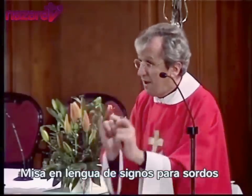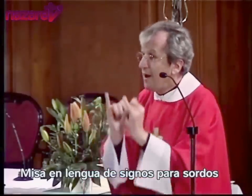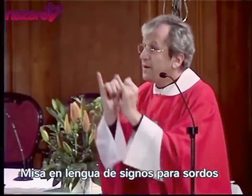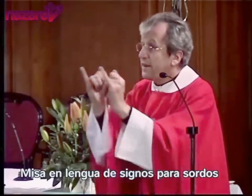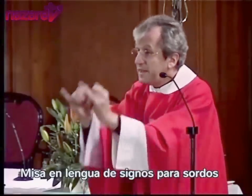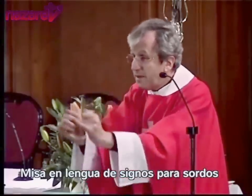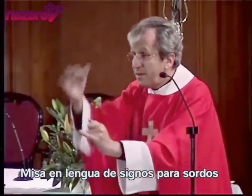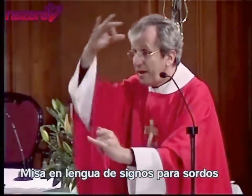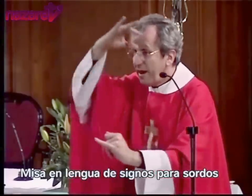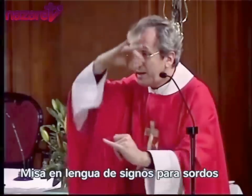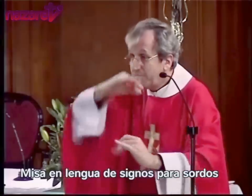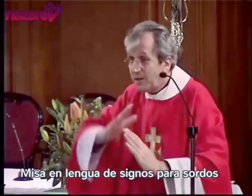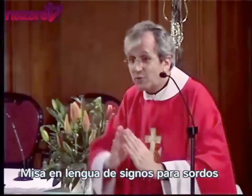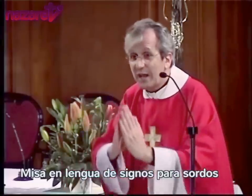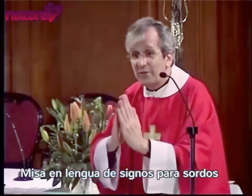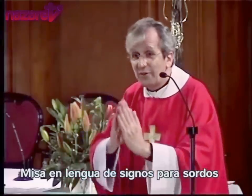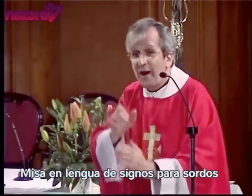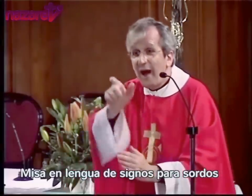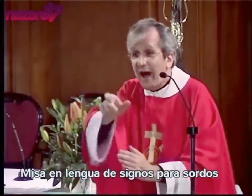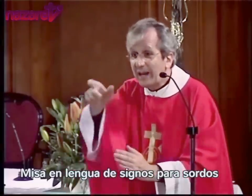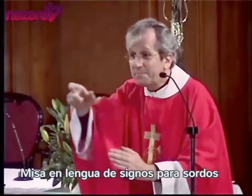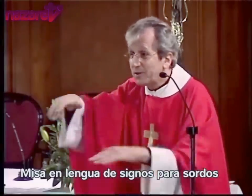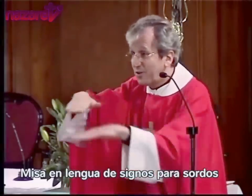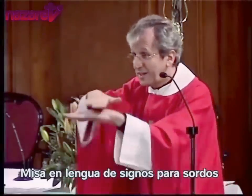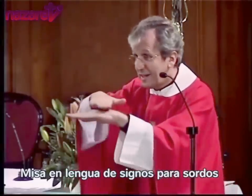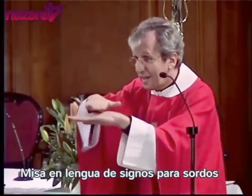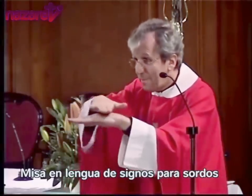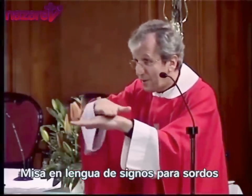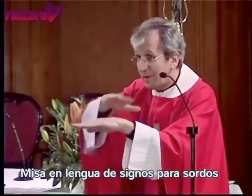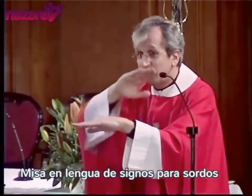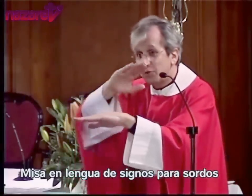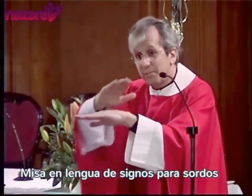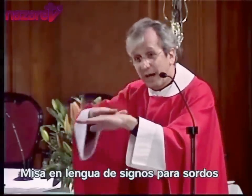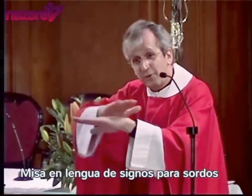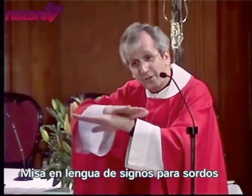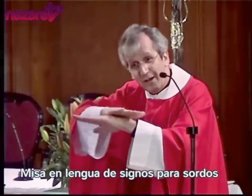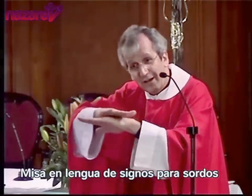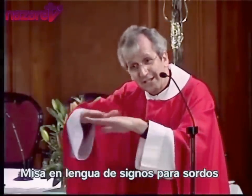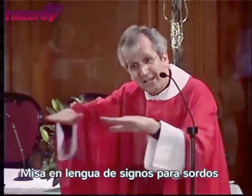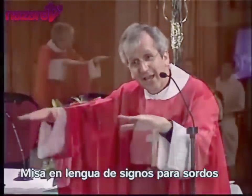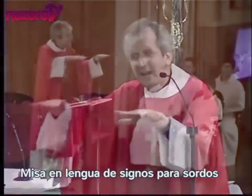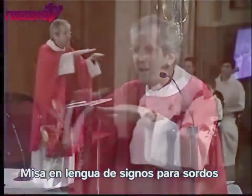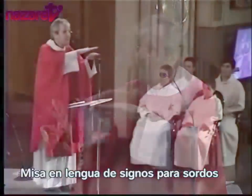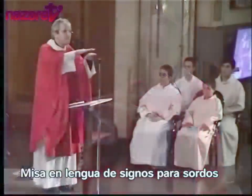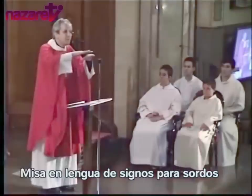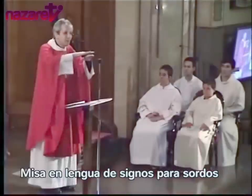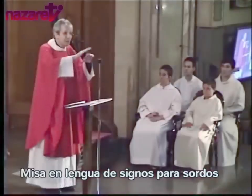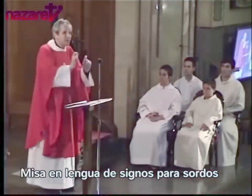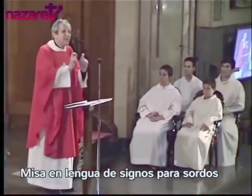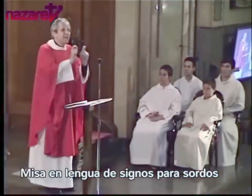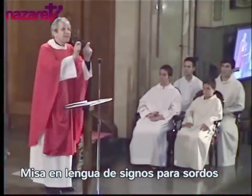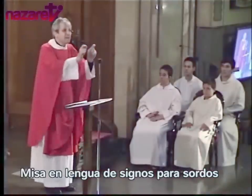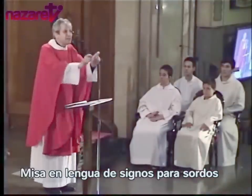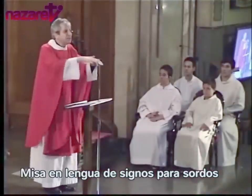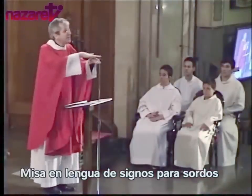pecados. Recibid el Espíritu Santo. A las personas que perdonéis los pecados, les quedarán